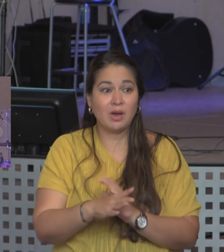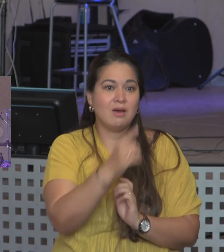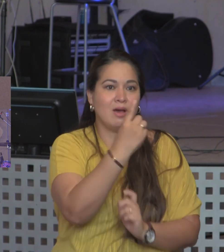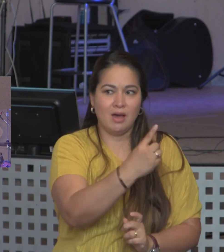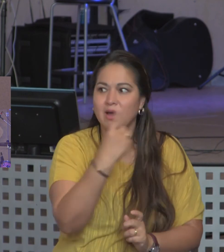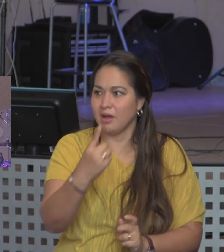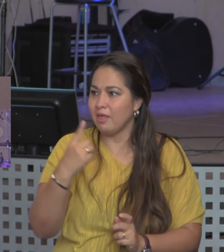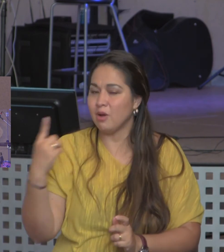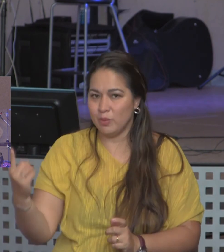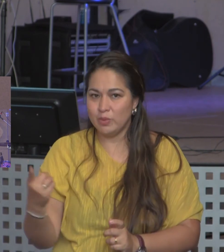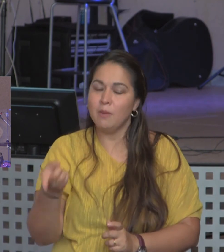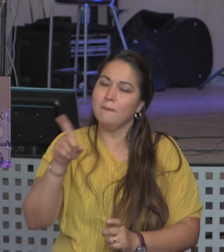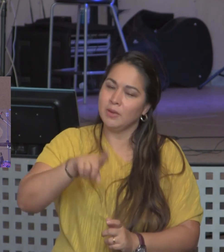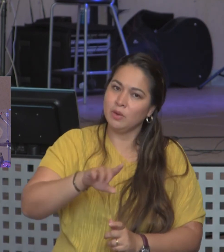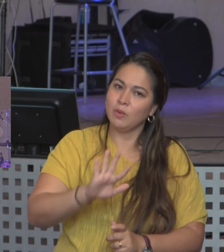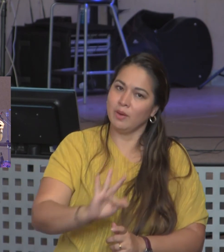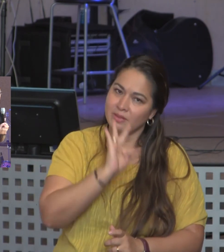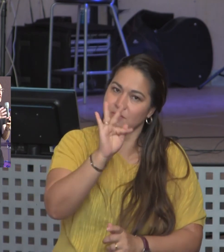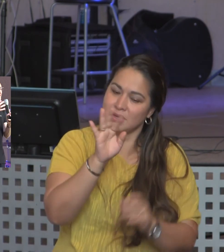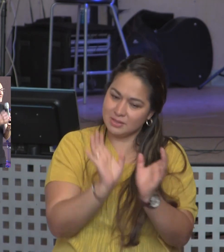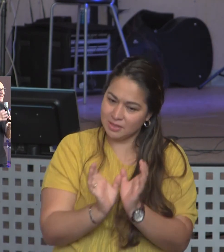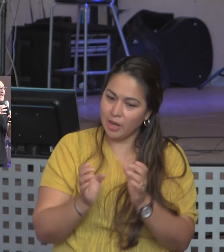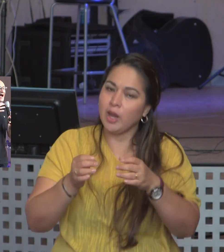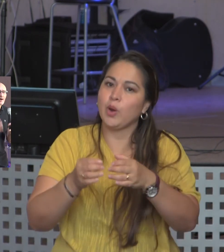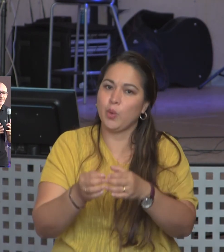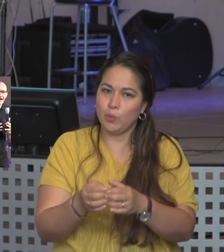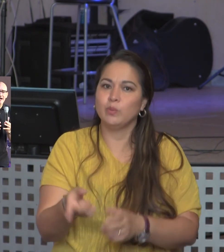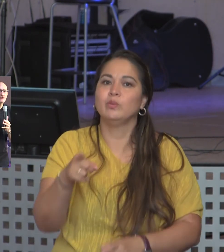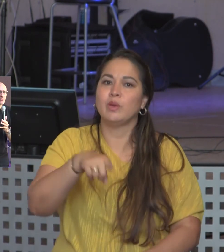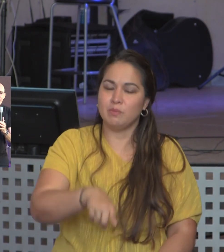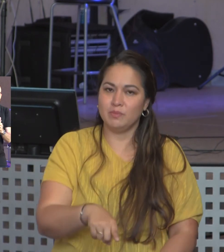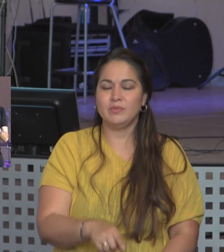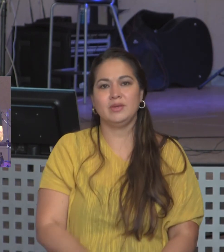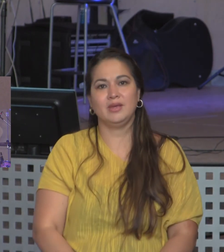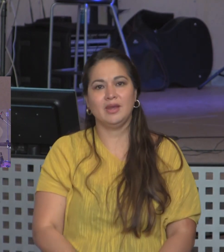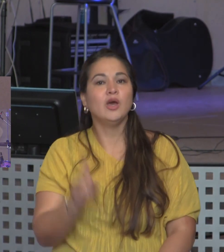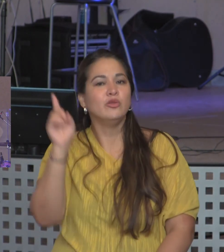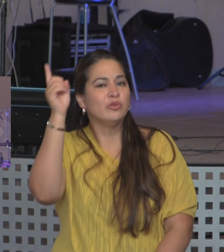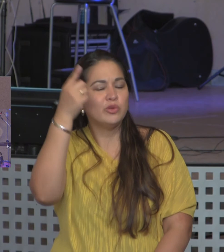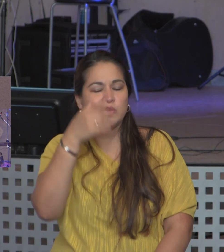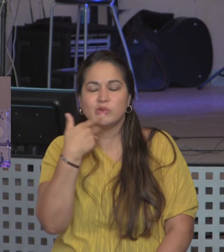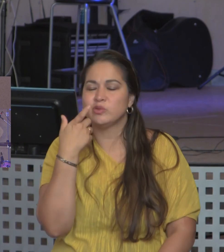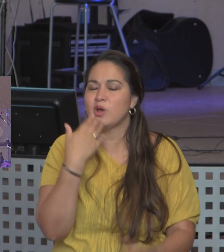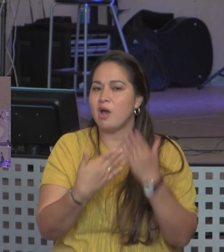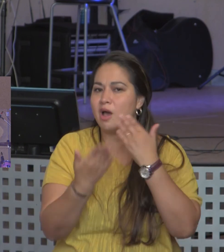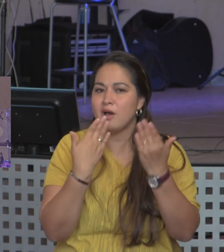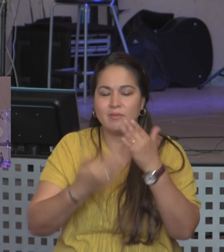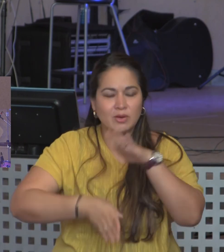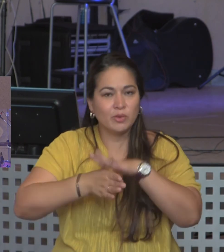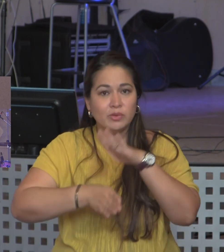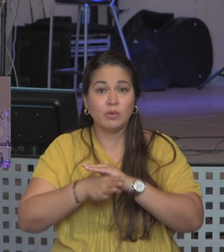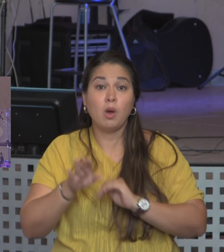individualmente y como congregación. Y que todo lo que Él habla, no lo habla simplemente para darme